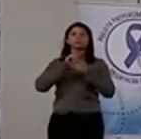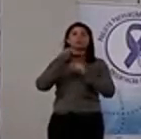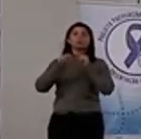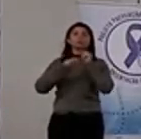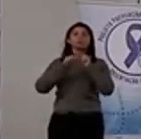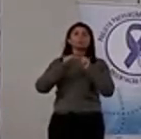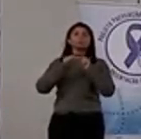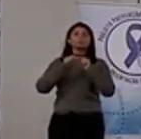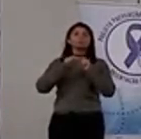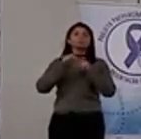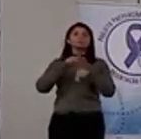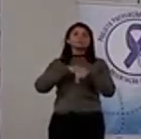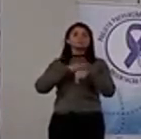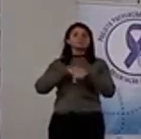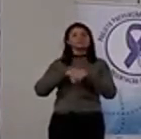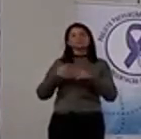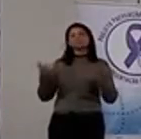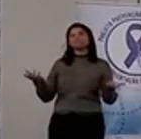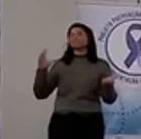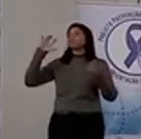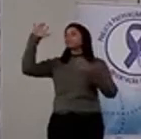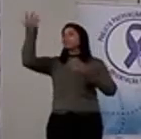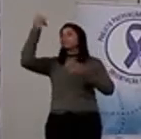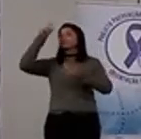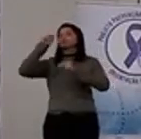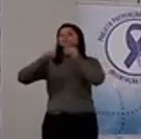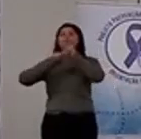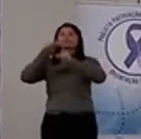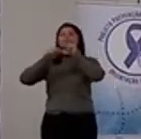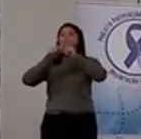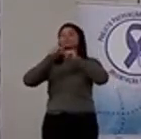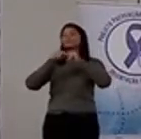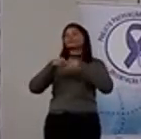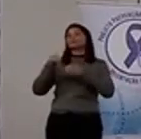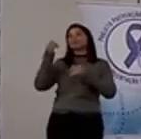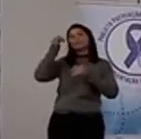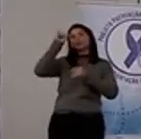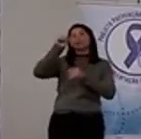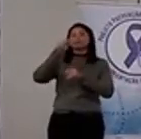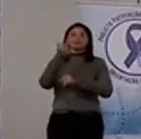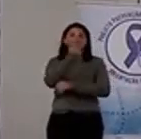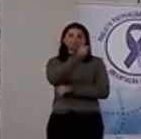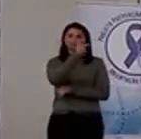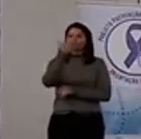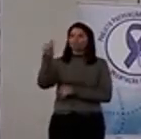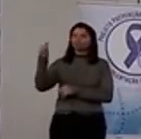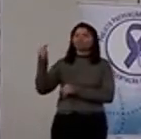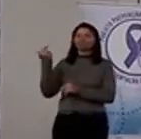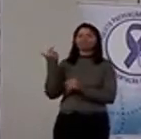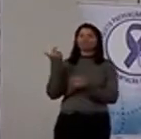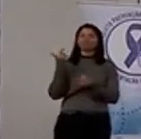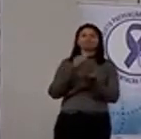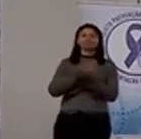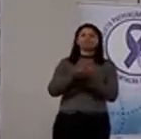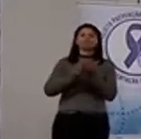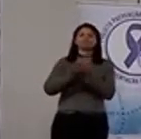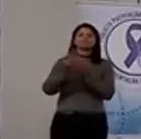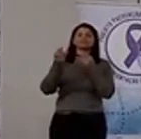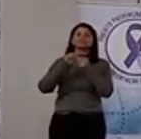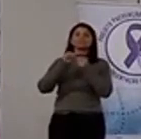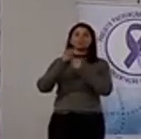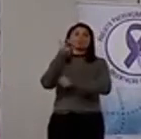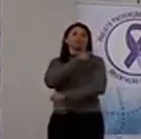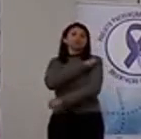infelizmente isso acontece ao acaso. Aí não há como prevenir isso. Não adianta, assim, o ácido fólico não previne, vacinação